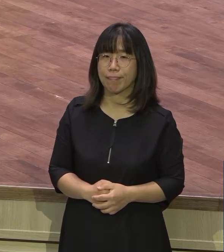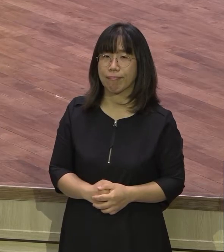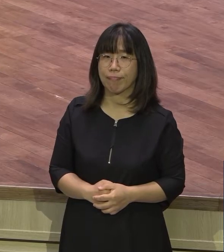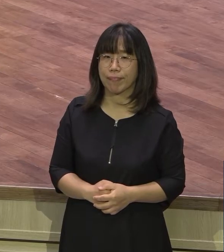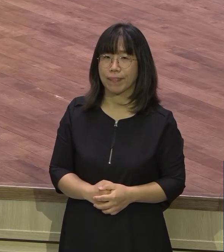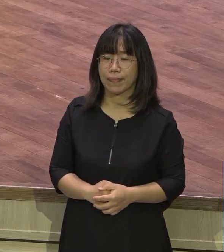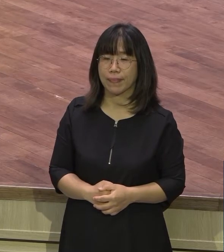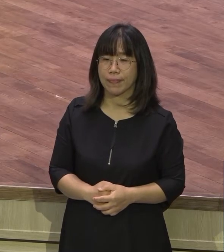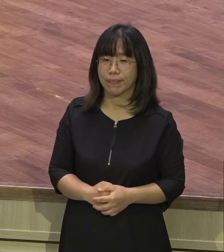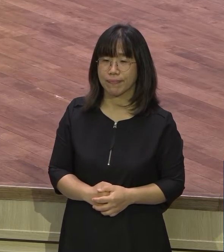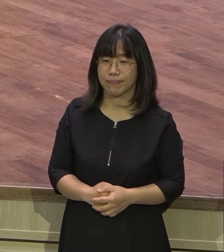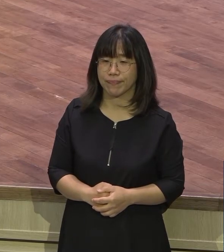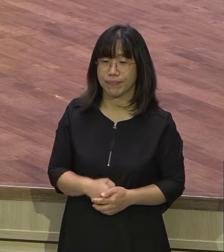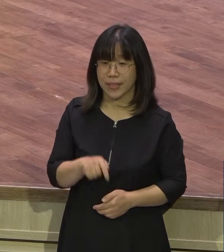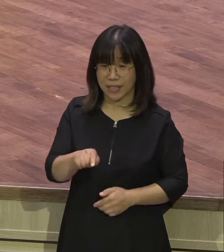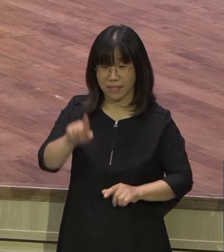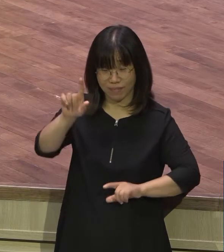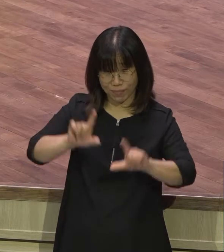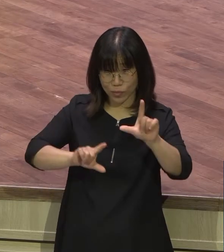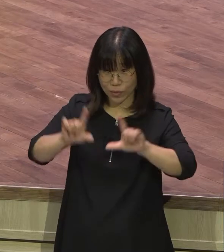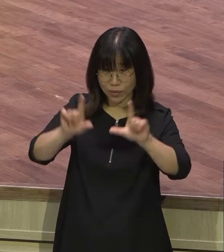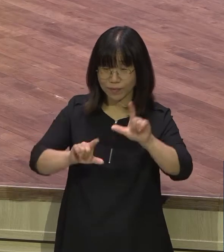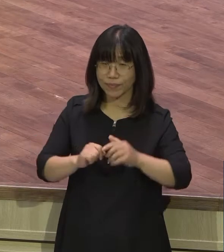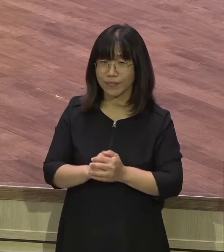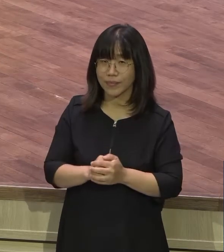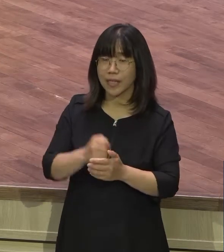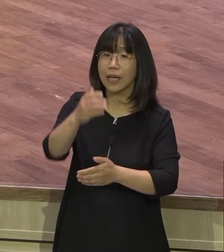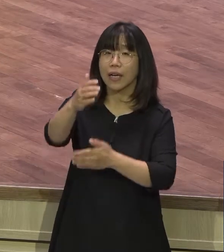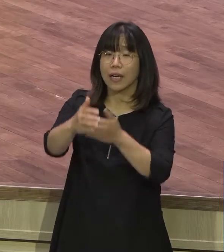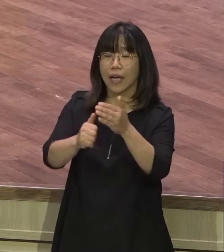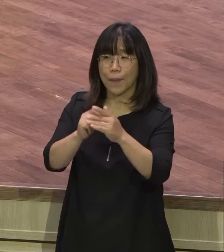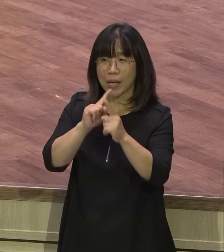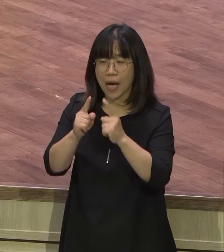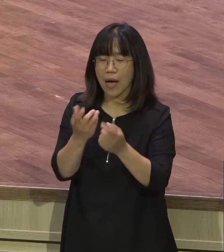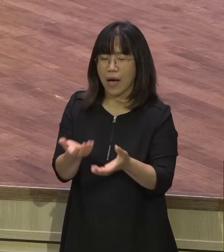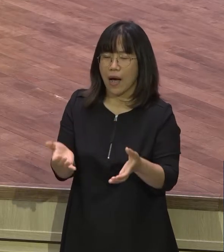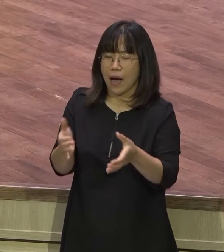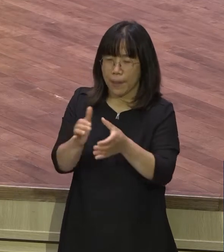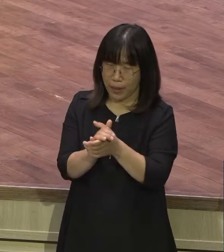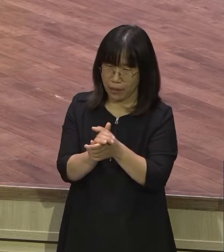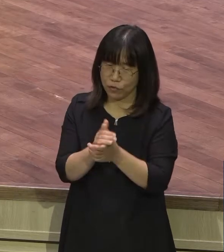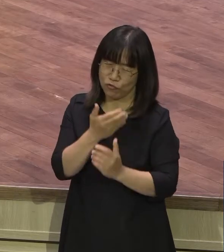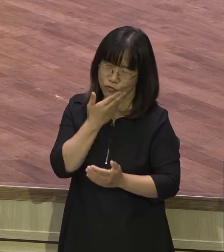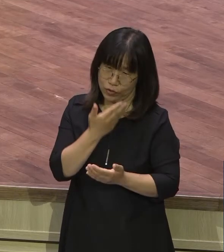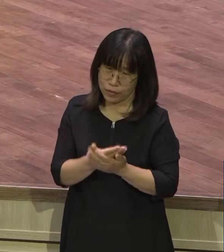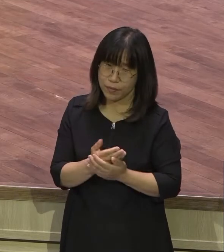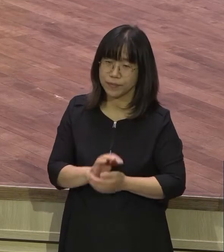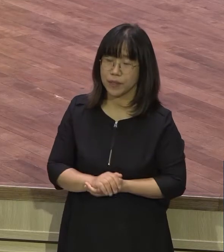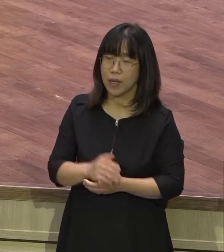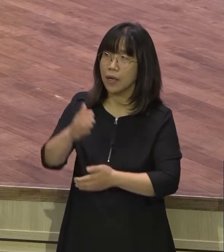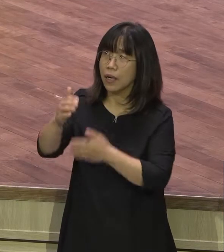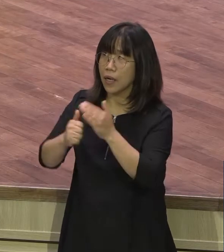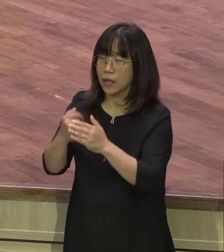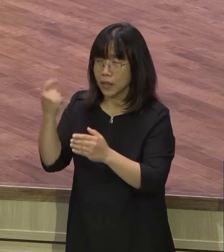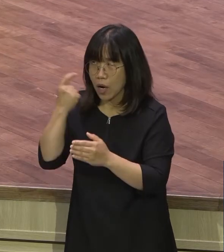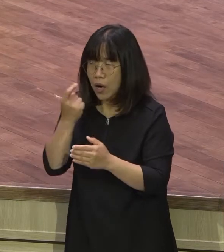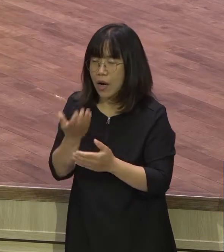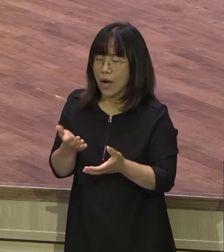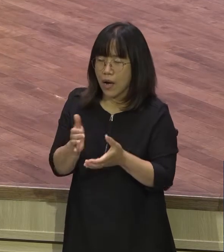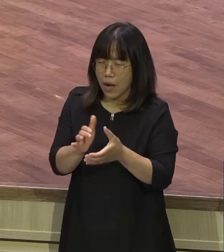그것이 어떤 자세냐 말씀 받을 때 아멘 자세 아멘 아멘 이